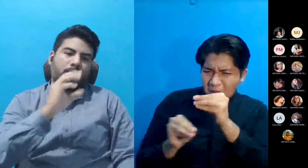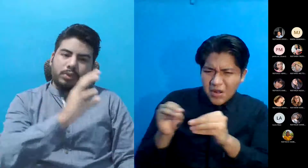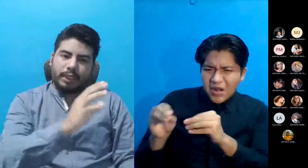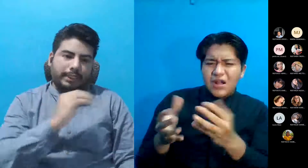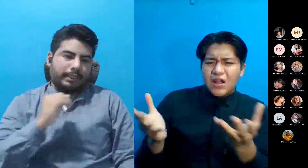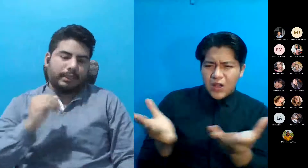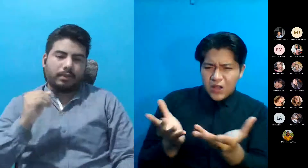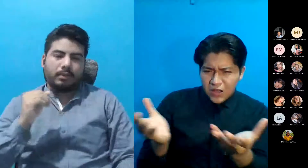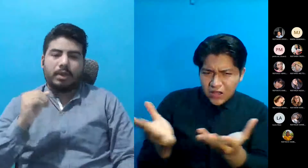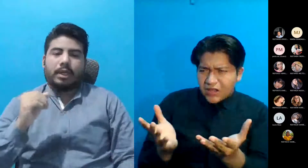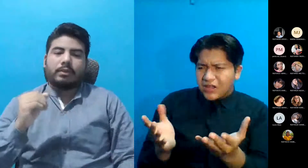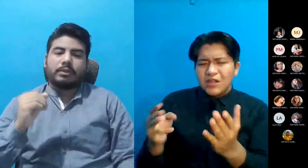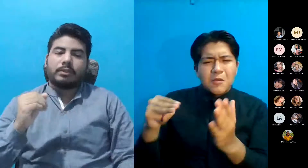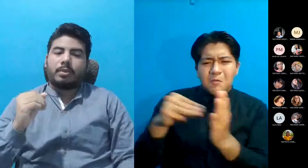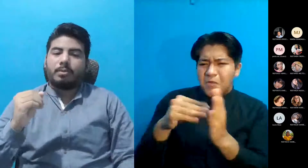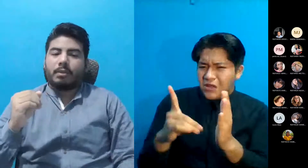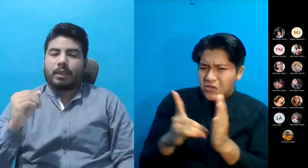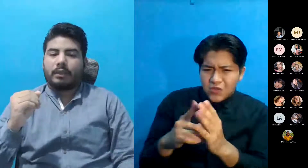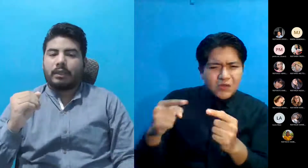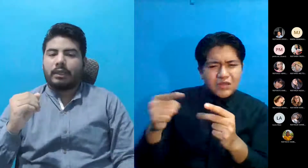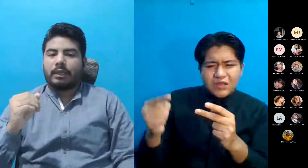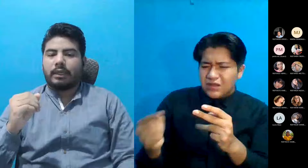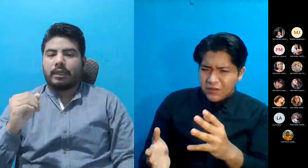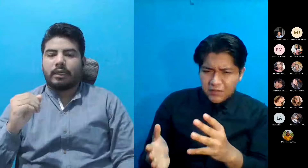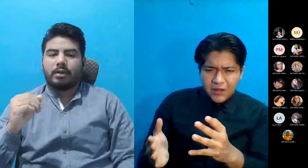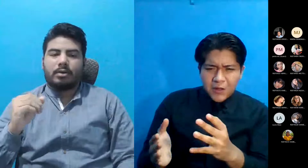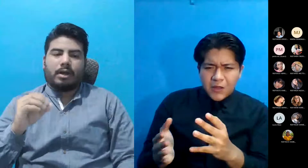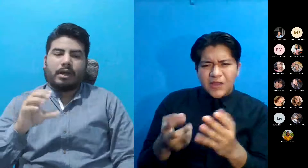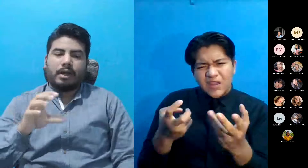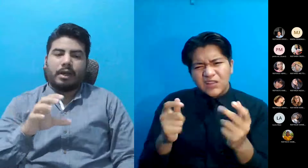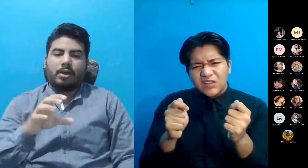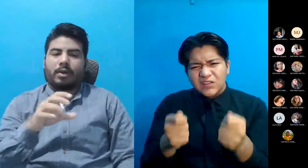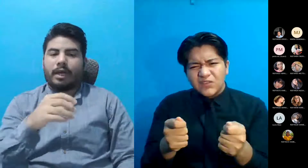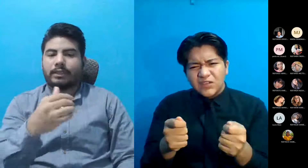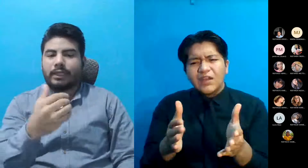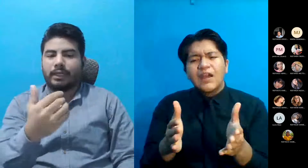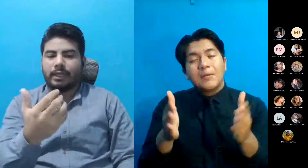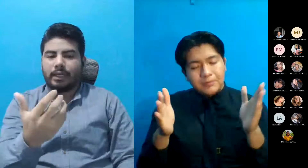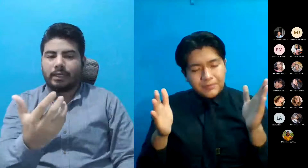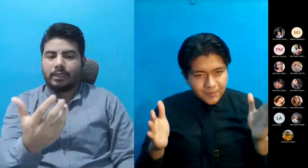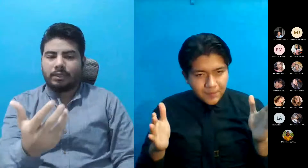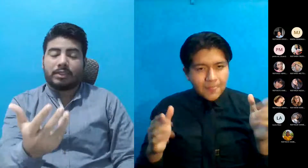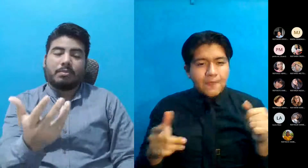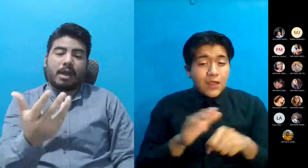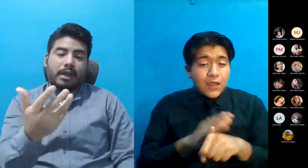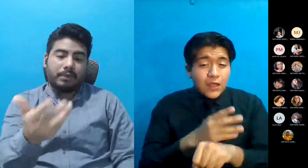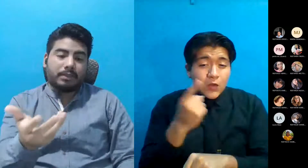en métodos, etc., ¿no? Entonces, propiamente, lo que hace